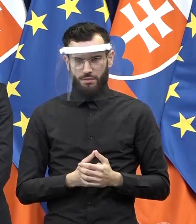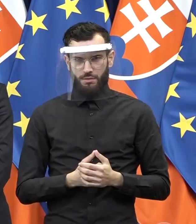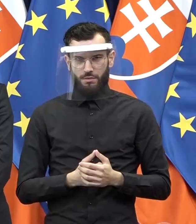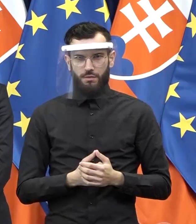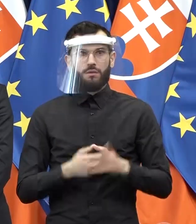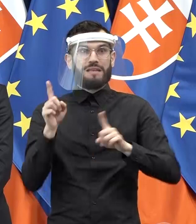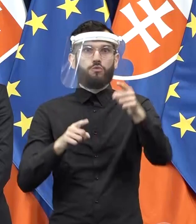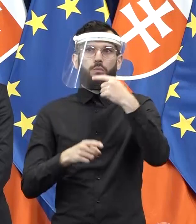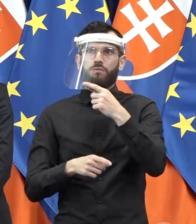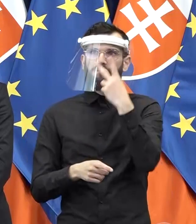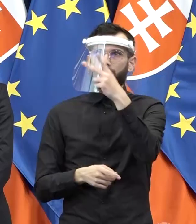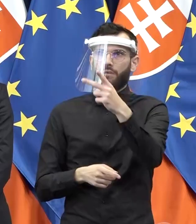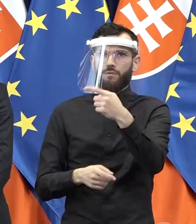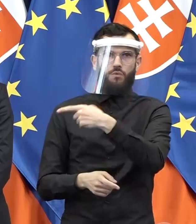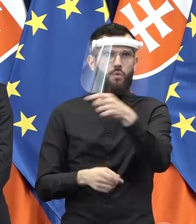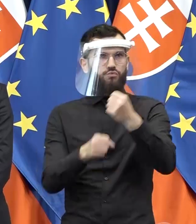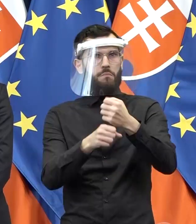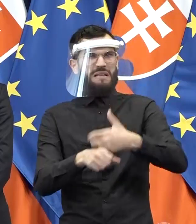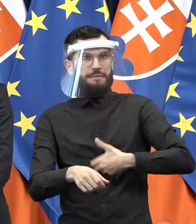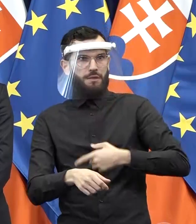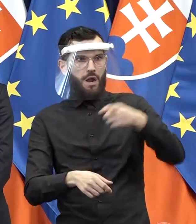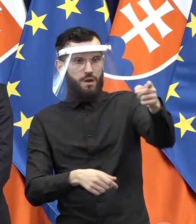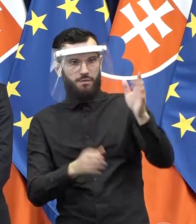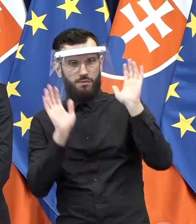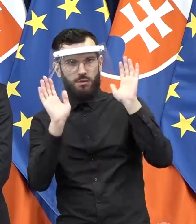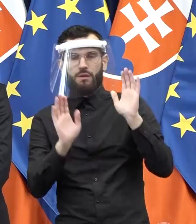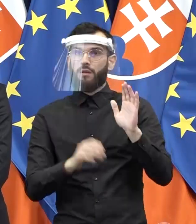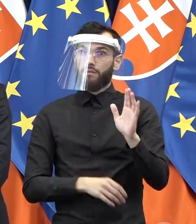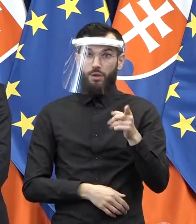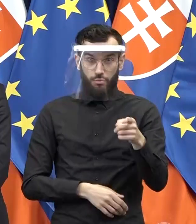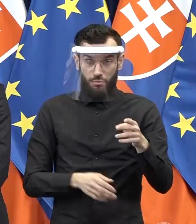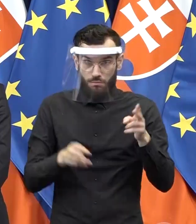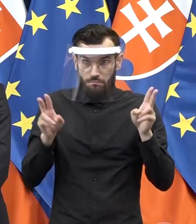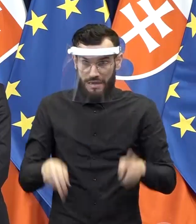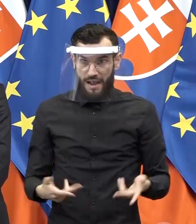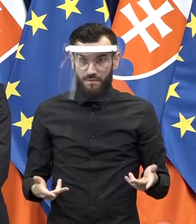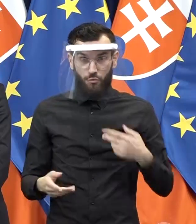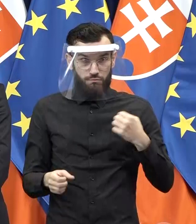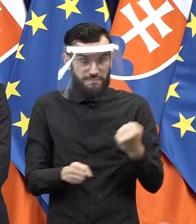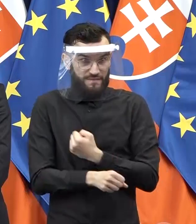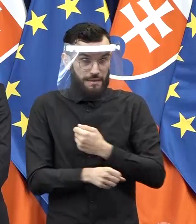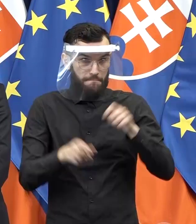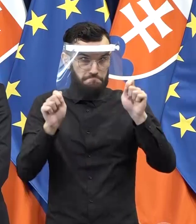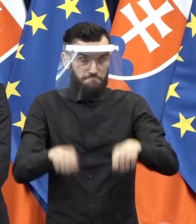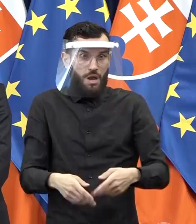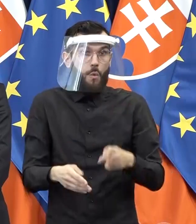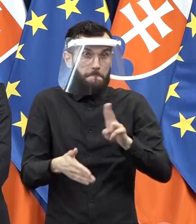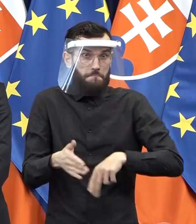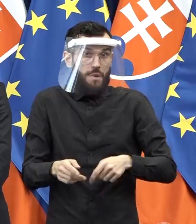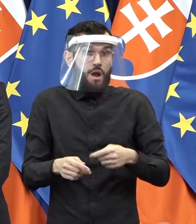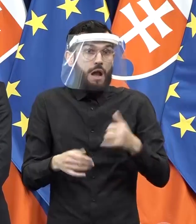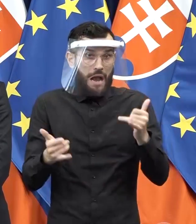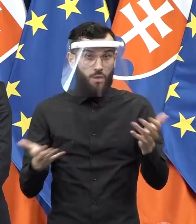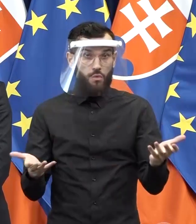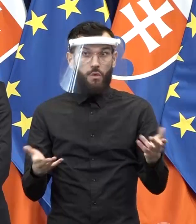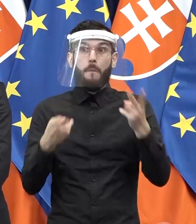že vyvolávame pocit strachu teraz dôchodcov z mladých ľudí. Ale tak to je. To je realita, to je tvrdá pravda, tak si to treba povedať. Nám